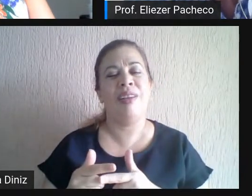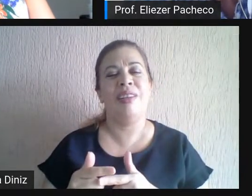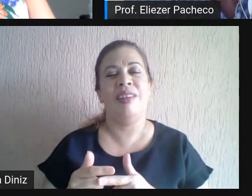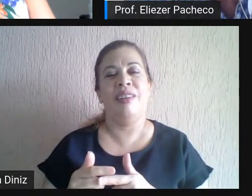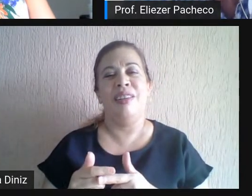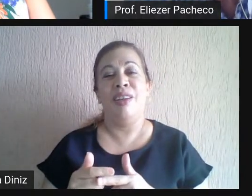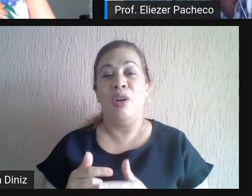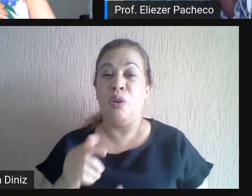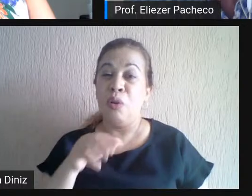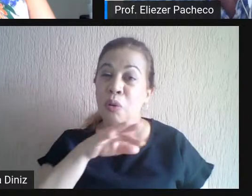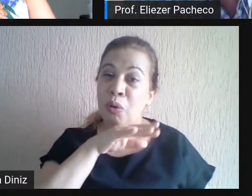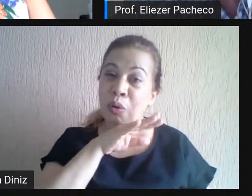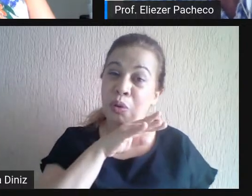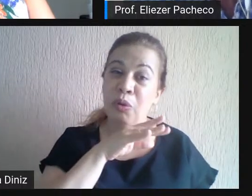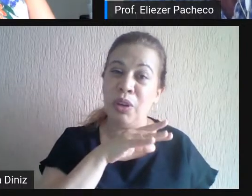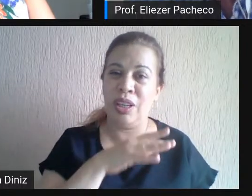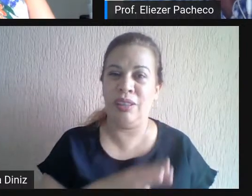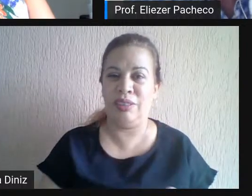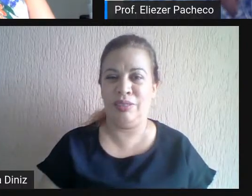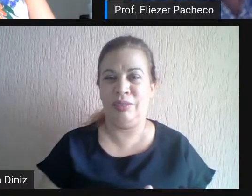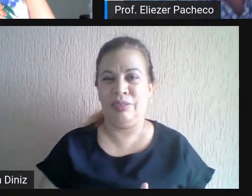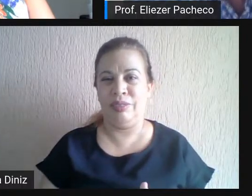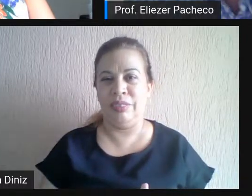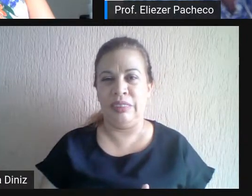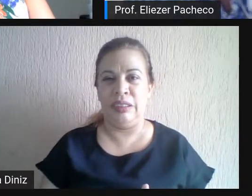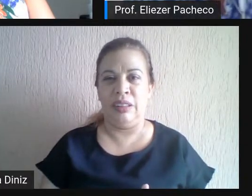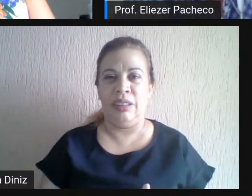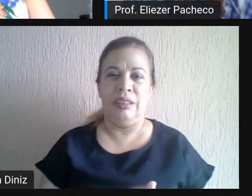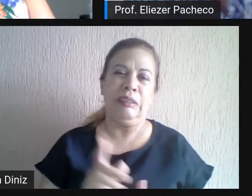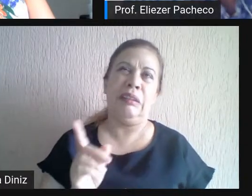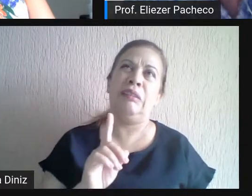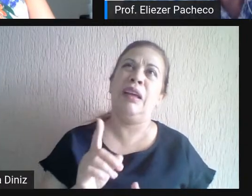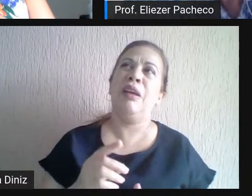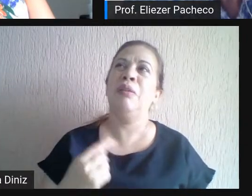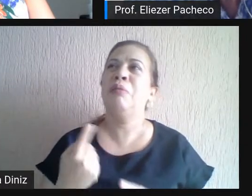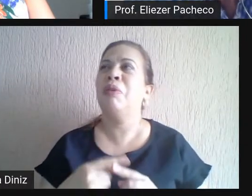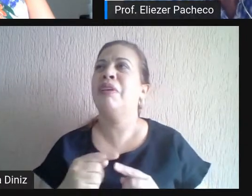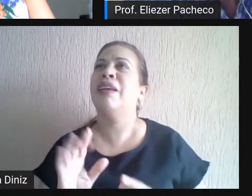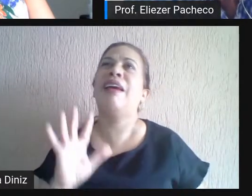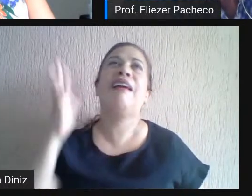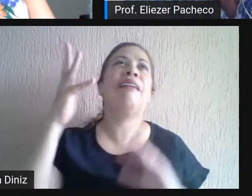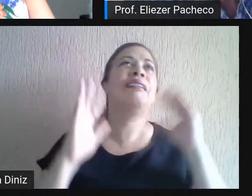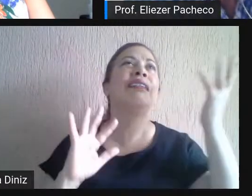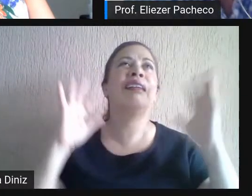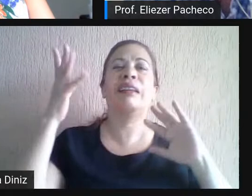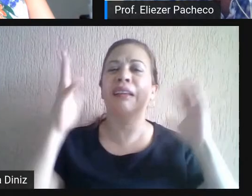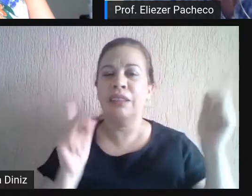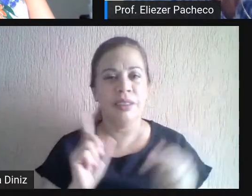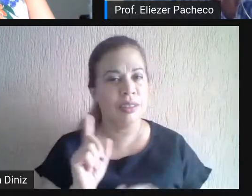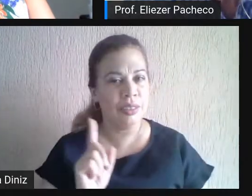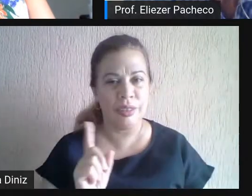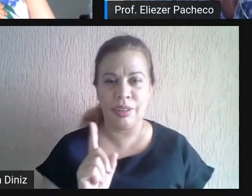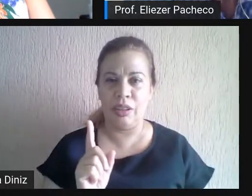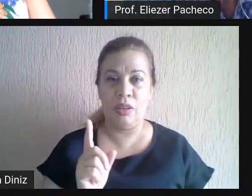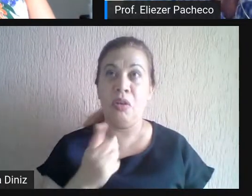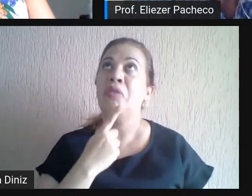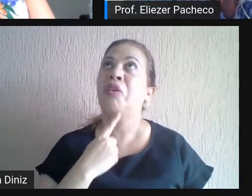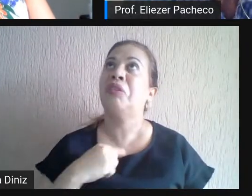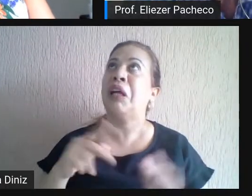que foi feita. Não é por obra do acaso, do destino ou vontade de